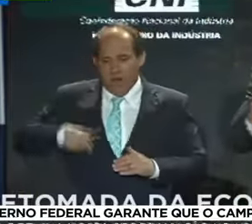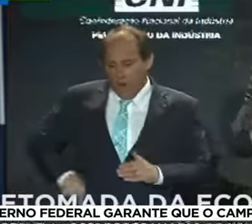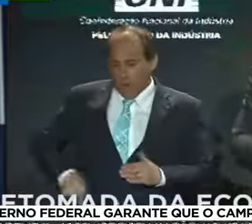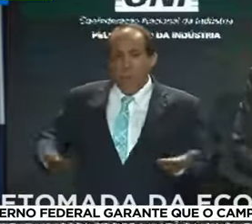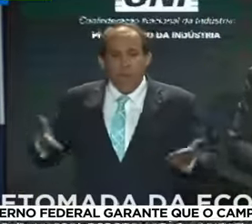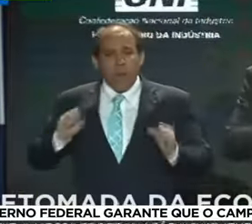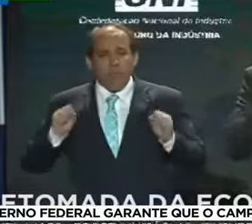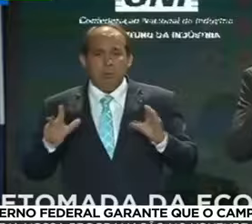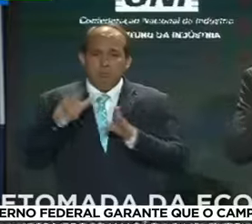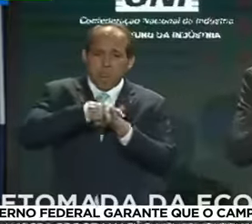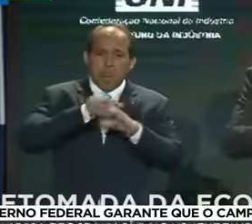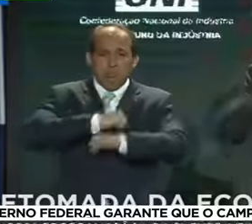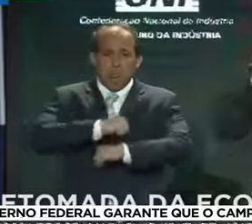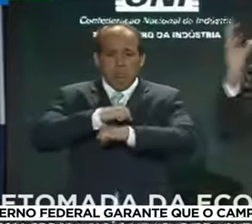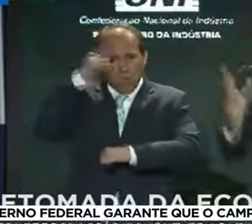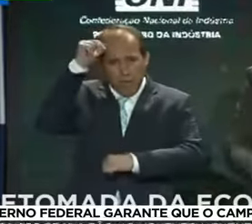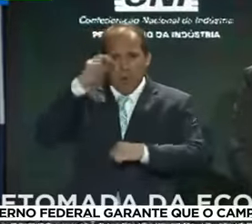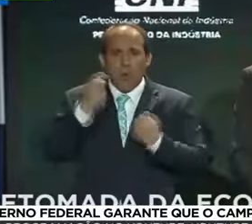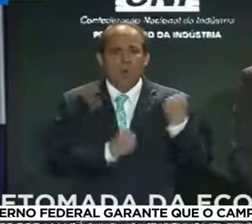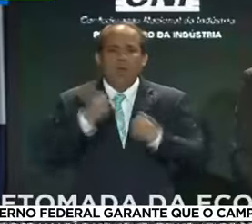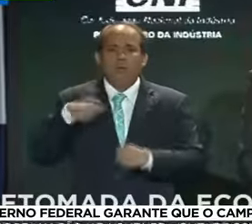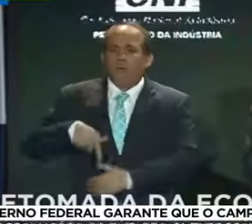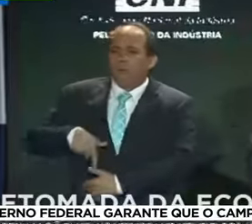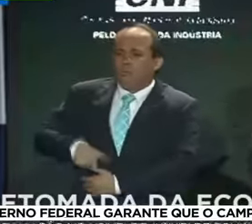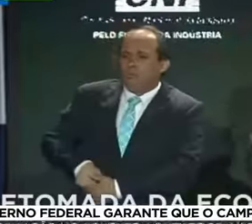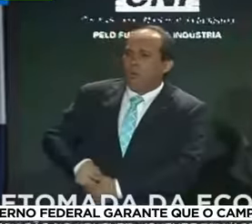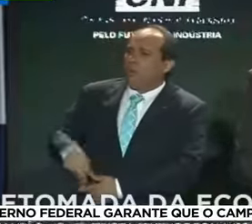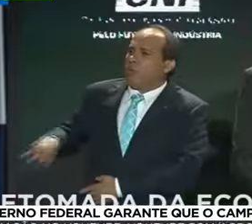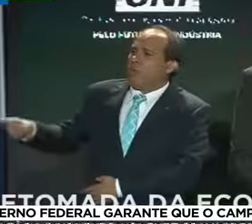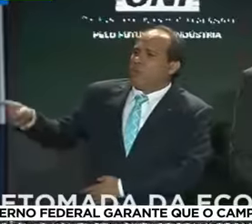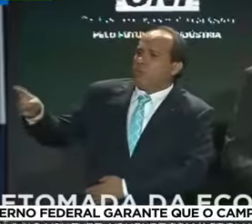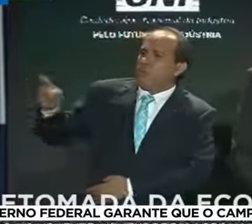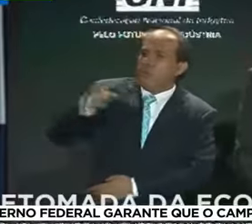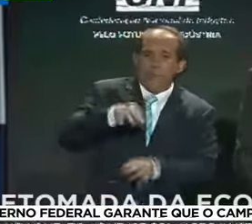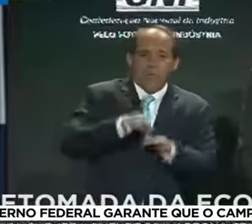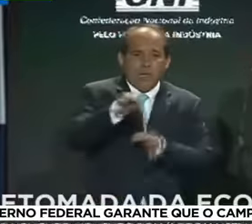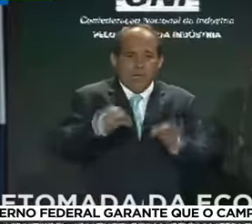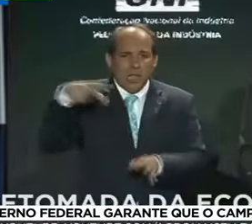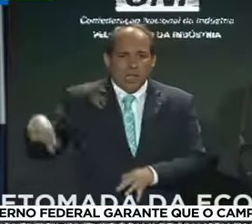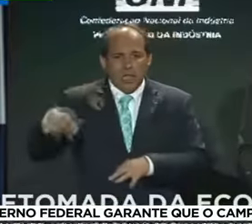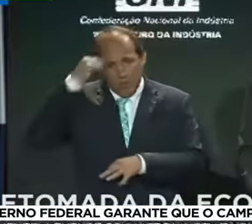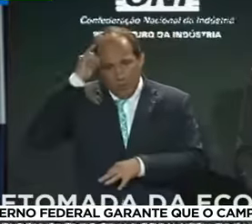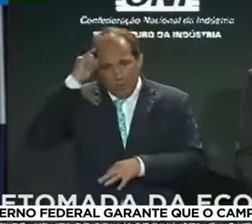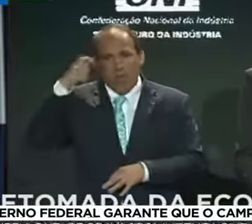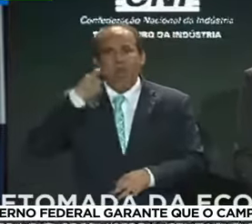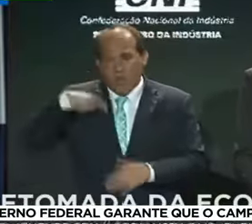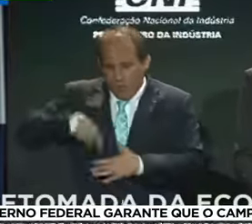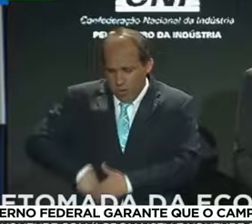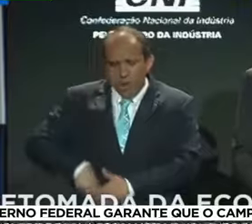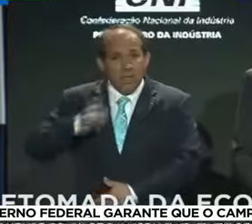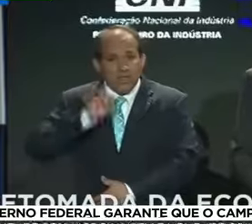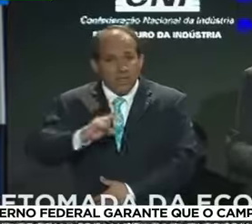ele pode montar um cavalo, entrar num carro e rodar todo o perímetro da sua propriedade armado. E se ele for